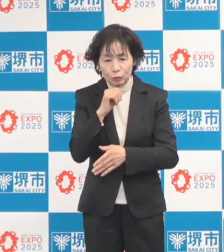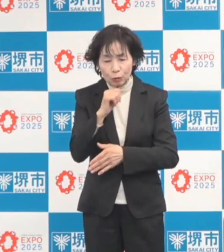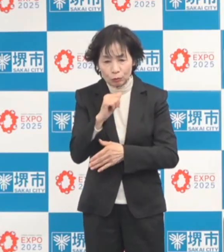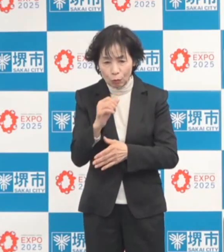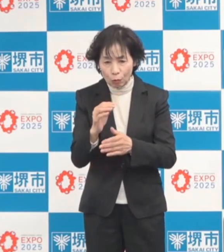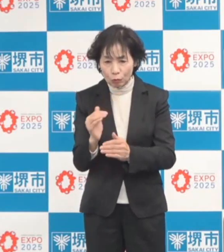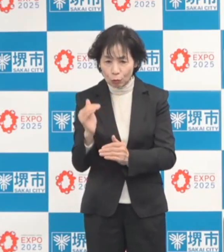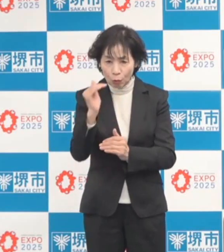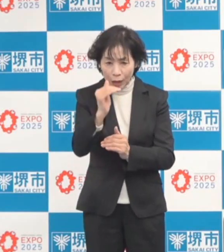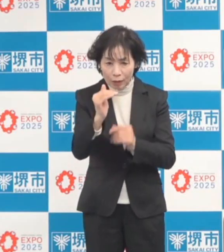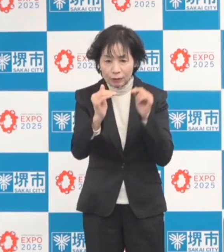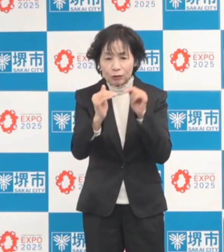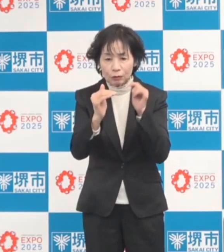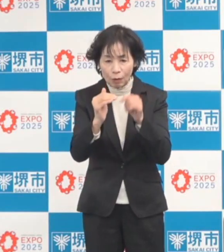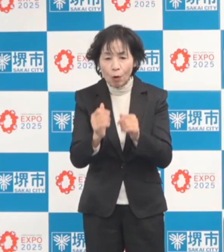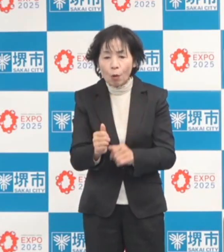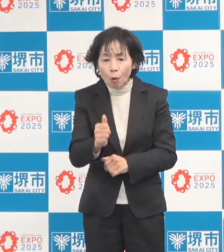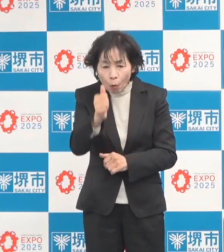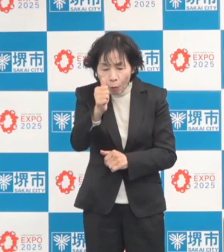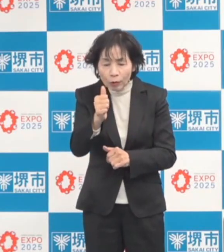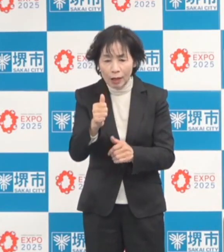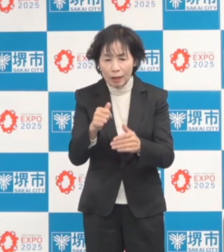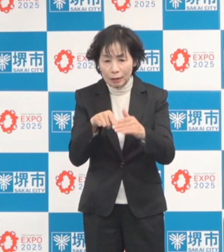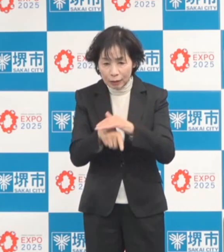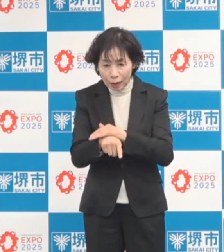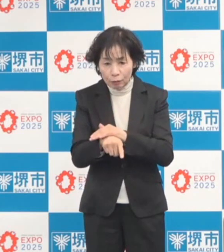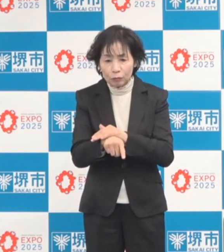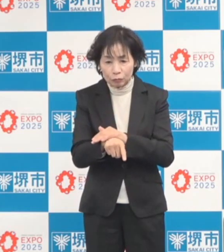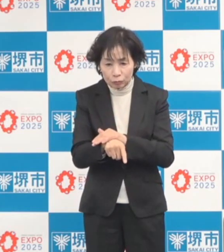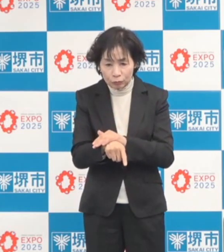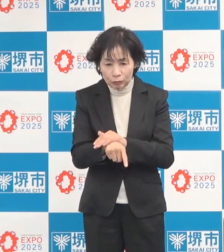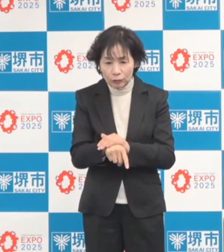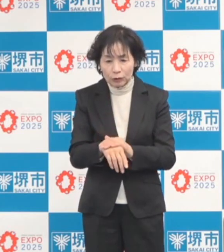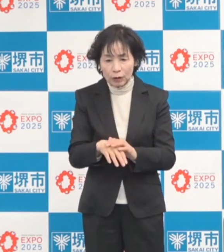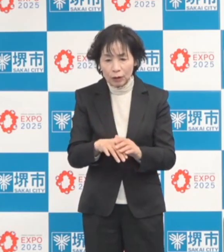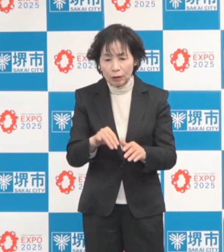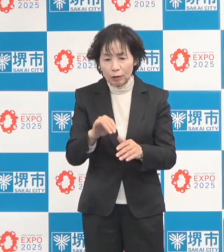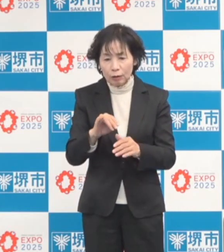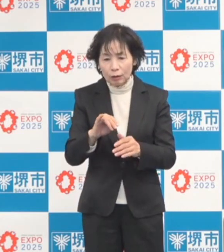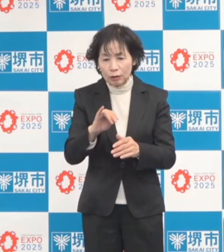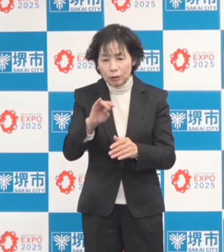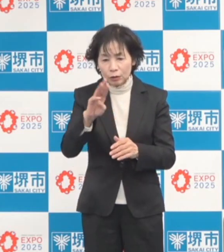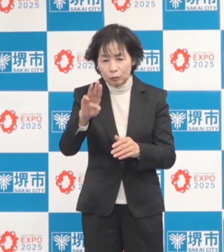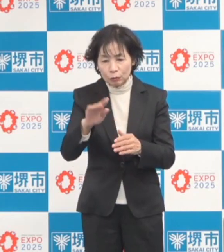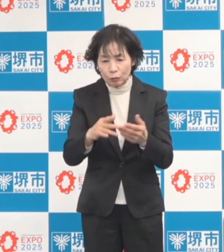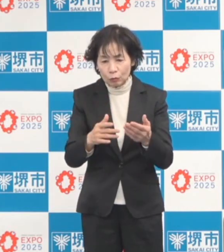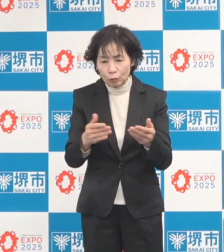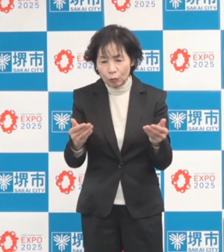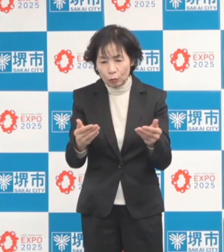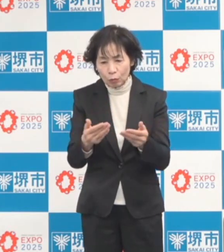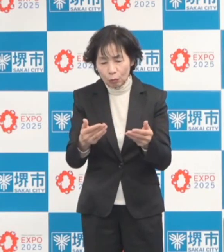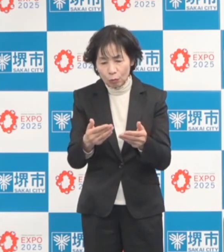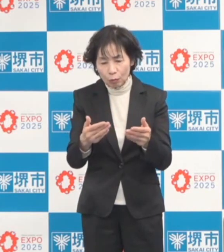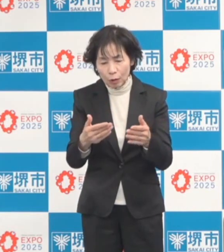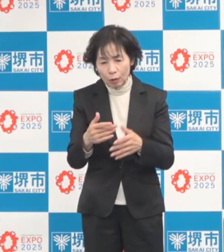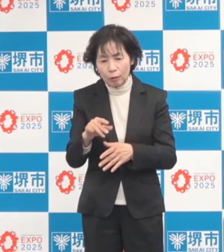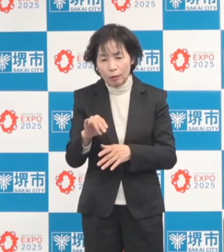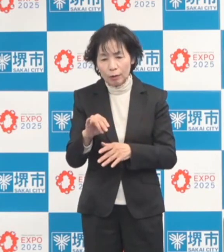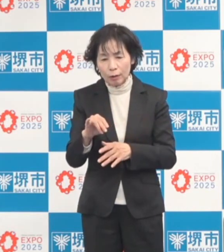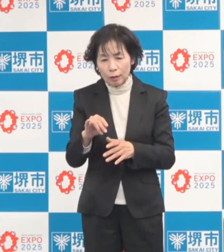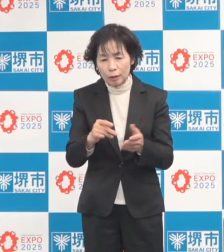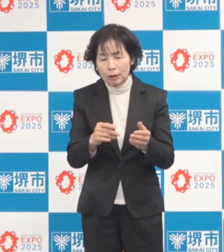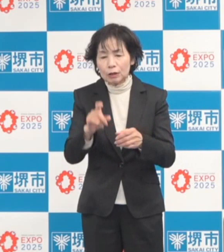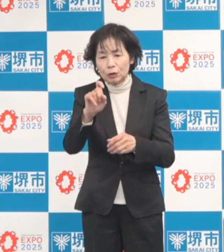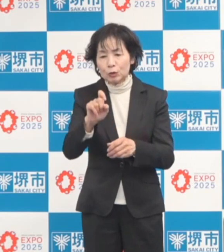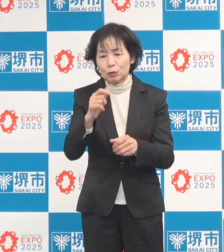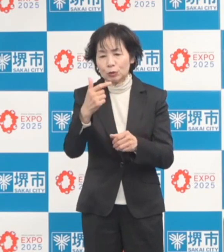きましては、主な要因としては中学校給食のための施設を整備する費用が、令和